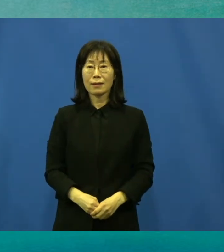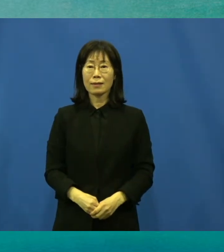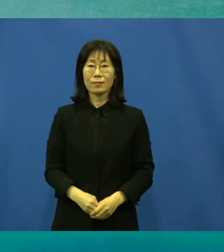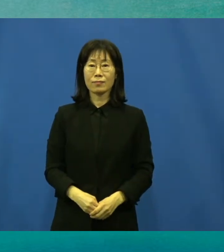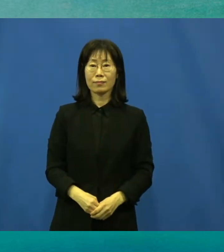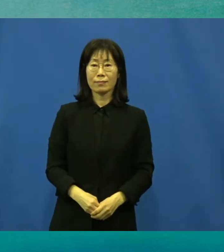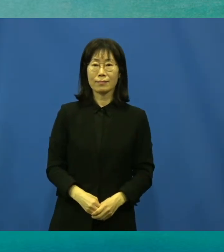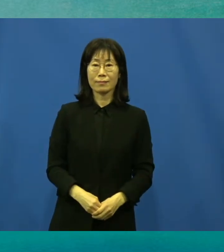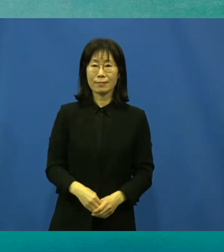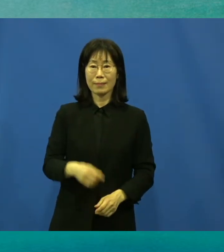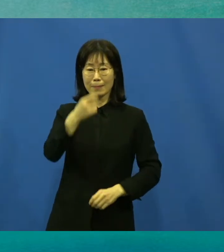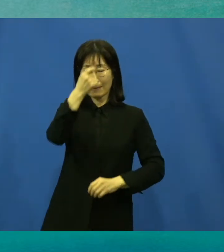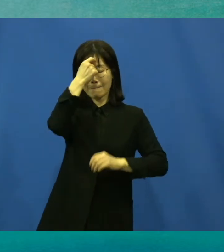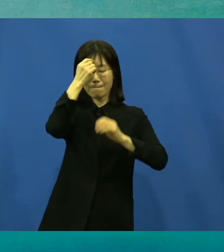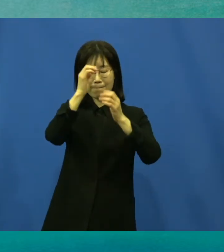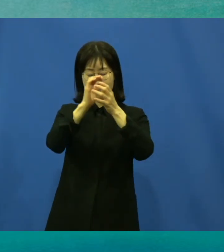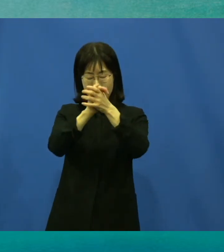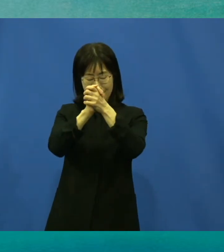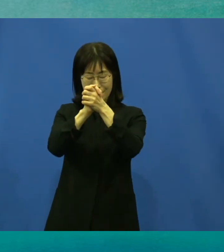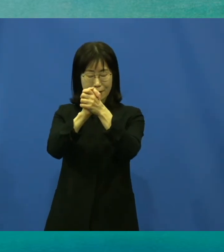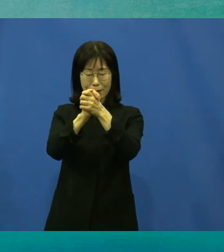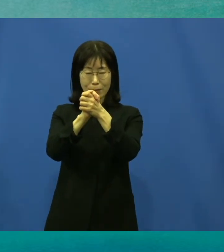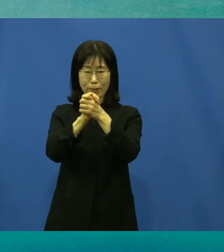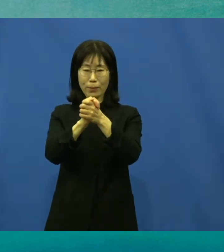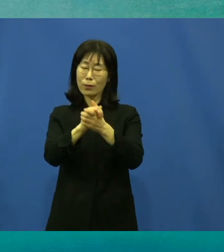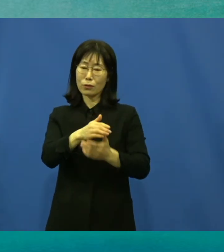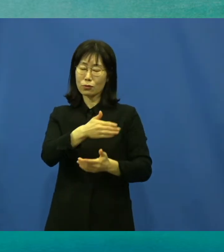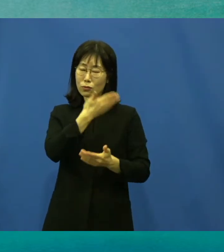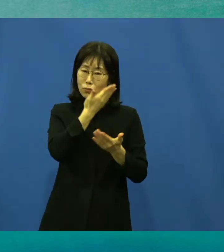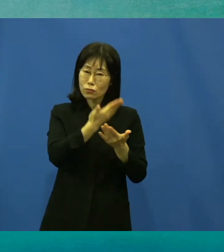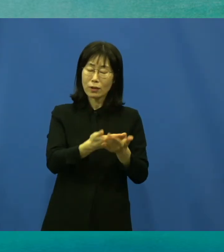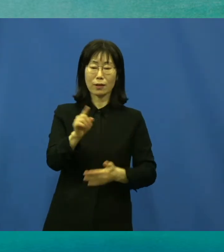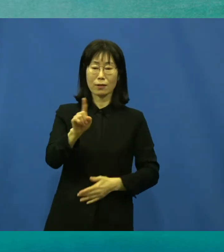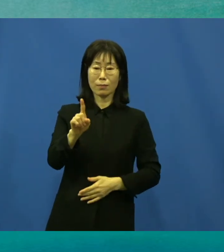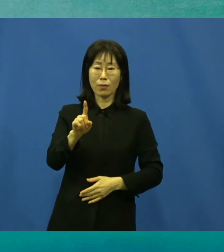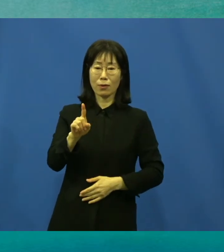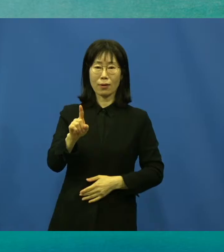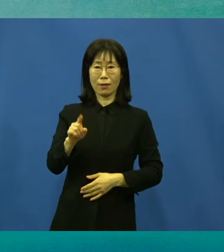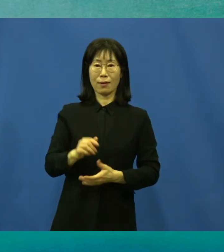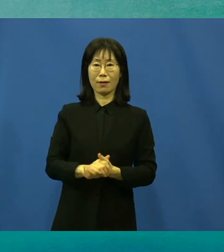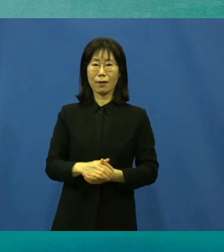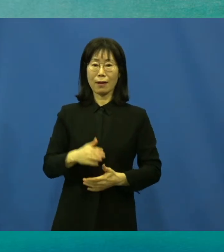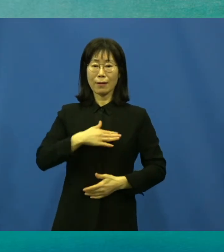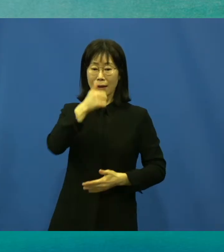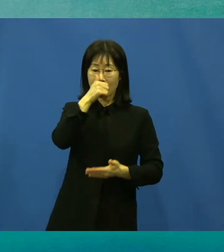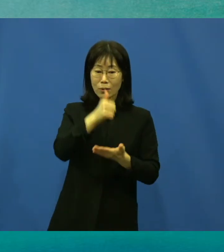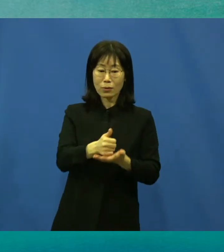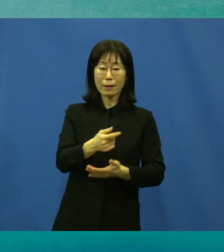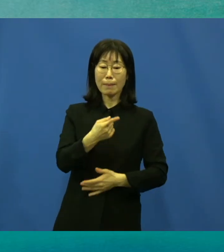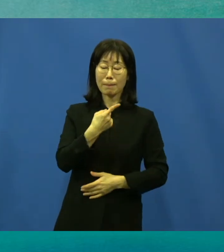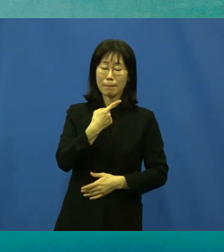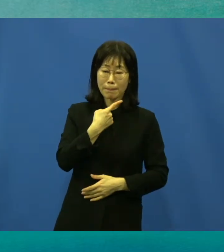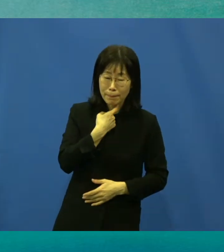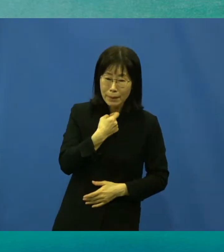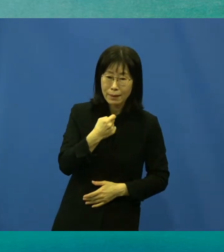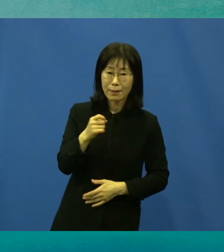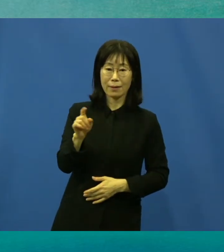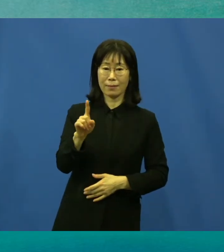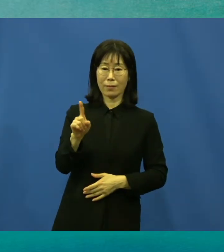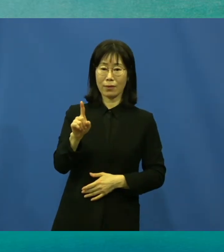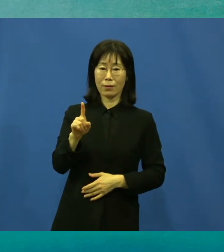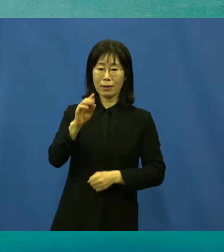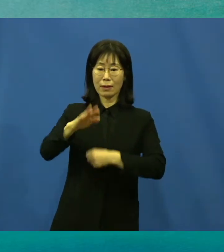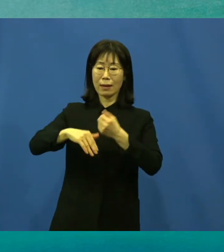기도에서 더 중요한 것은 하나님 앞에서의 인정입니다. 죄를 지을 때 무슨 일이 벌어지는 겁니까? 하나님을